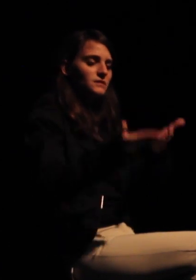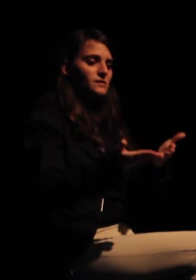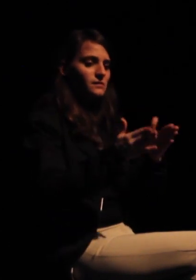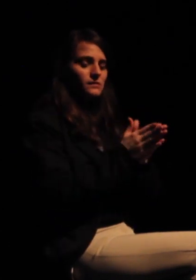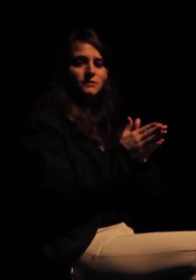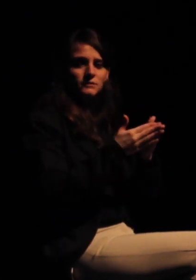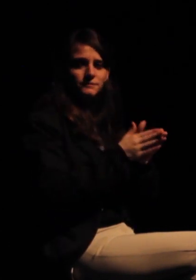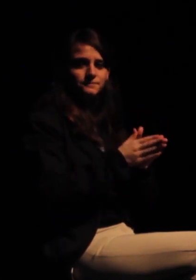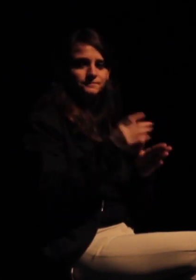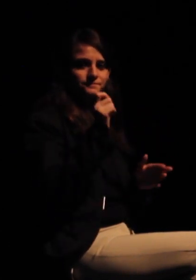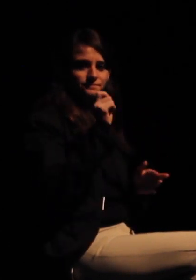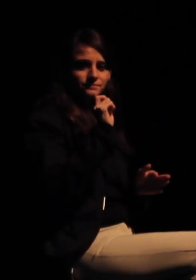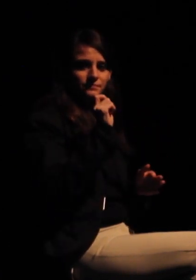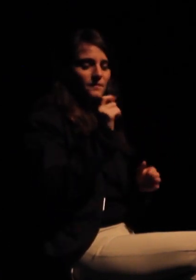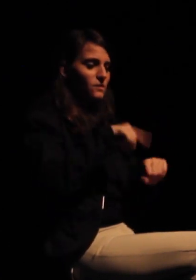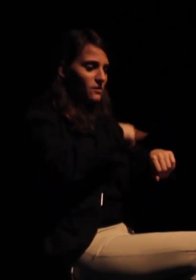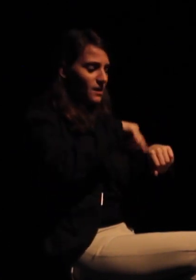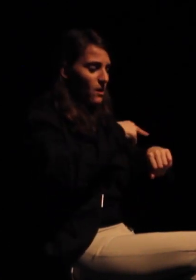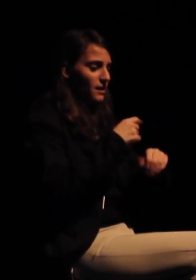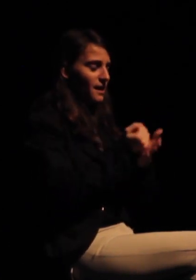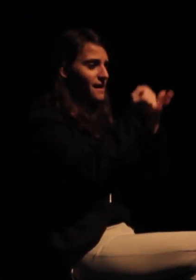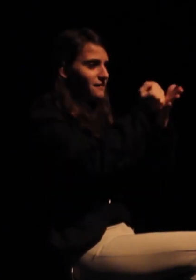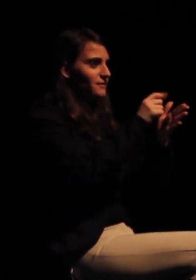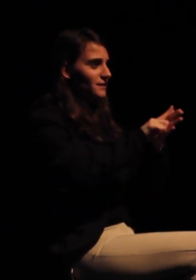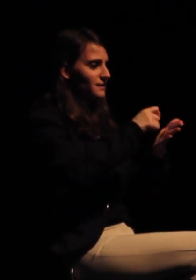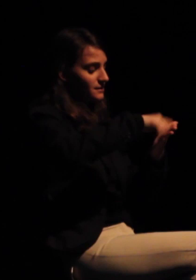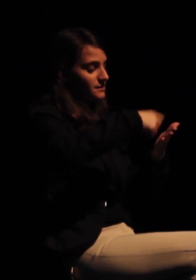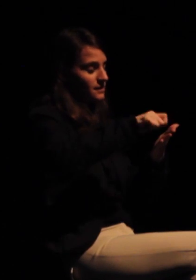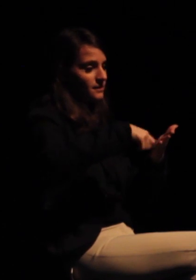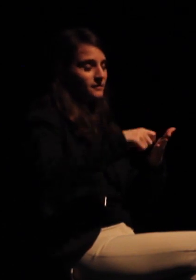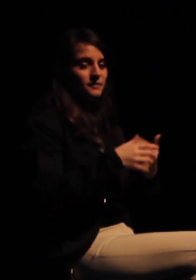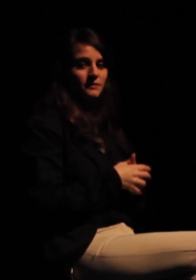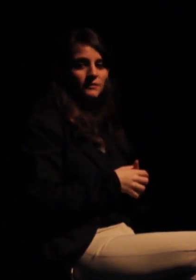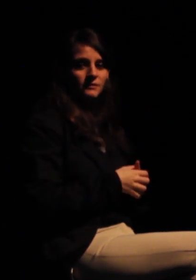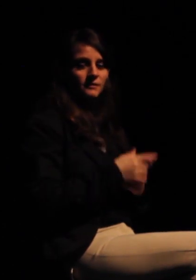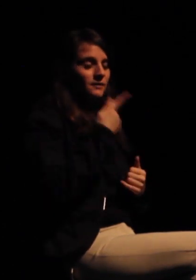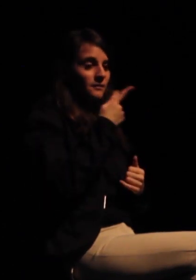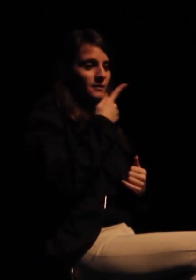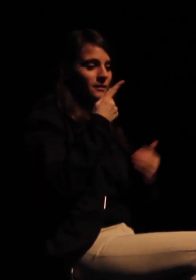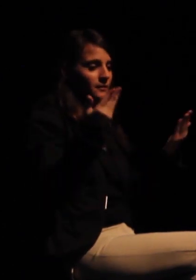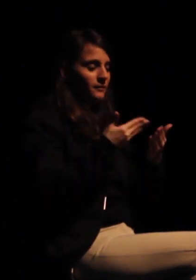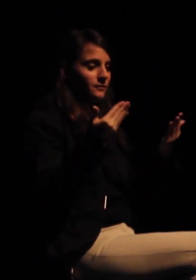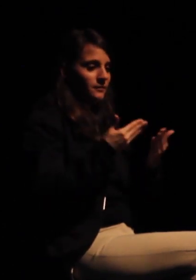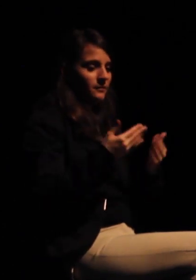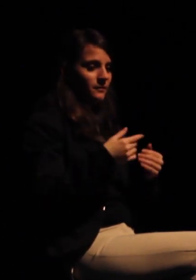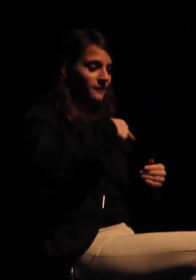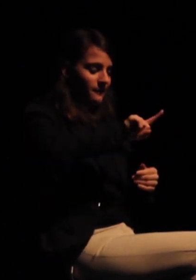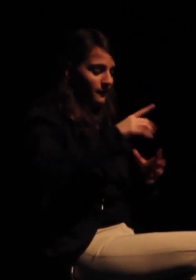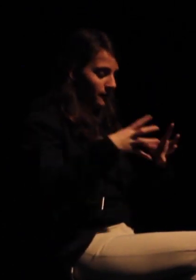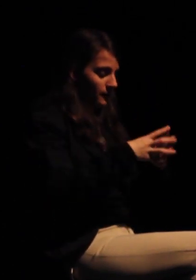carrego cadernetas assim o tempo inteiro. E disseram: vocês agora vão para o